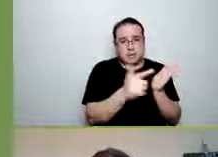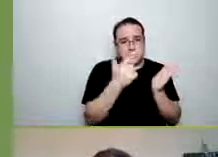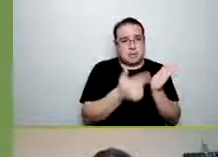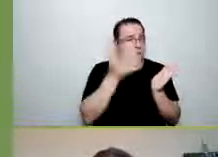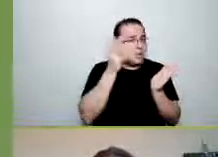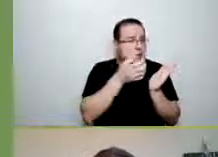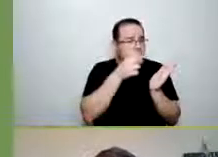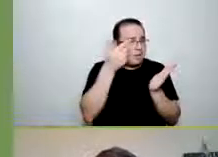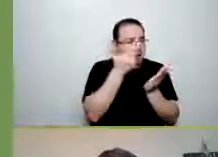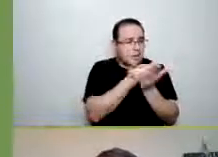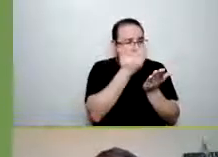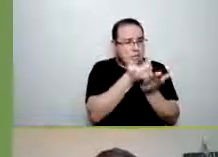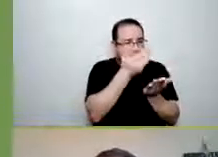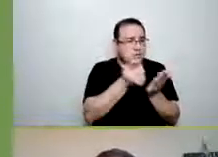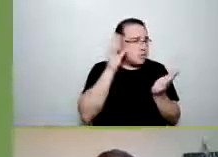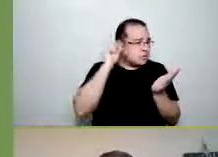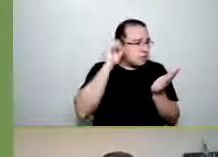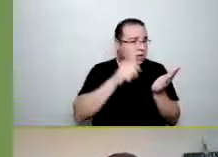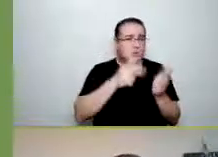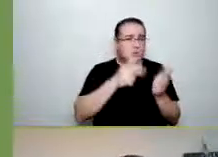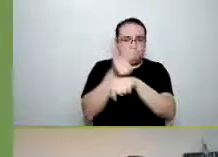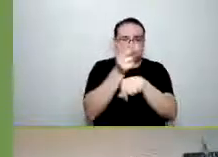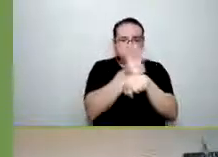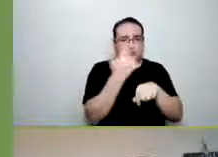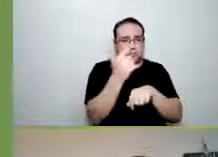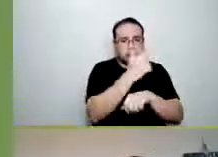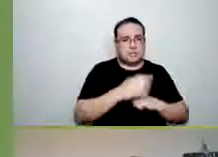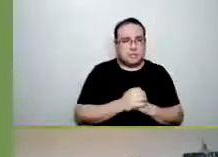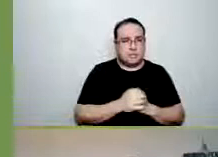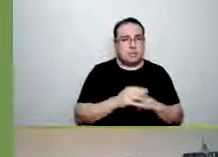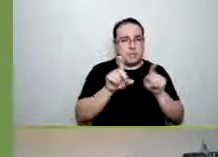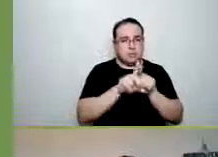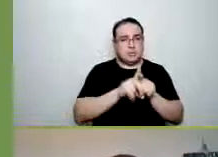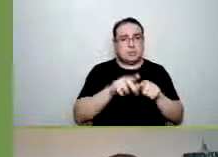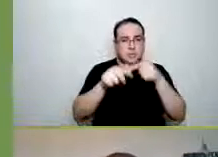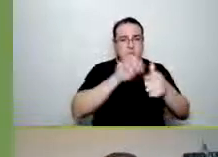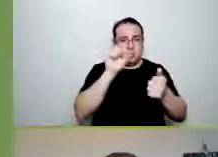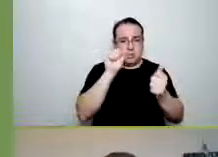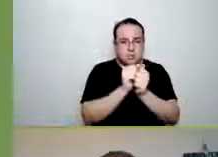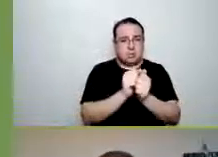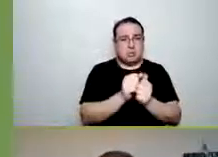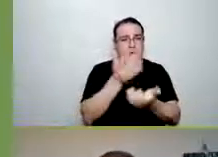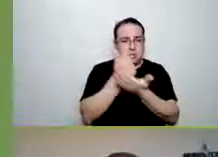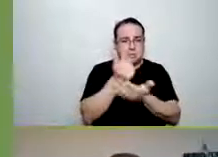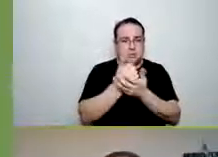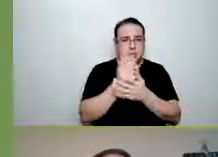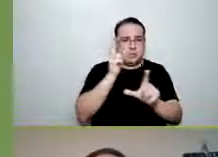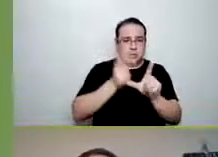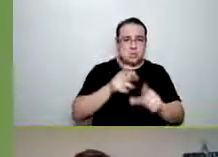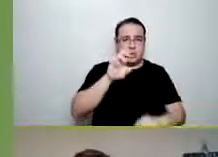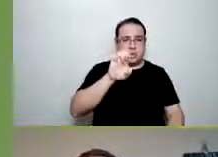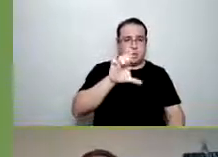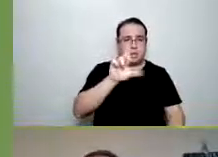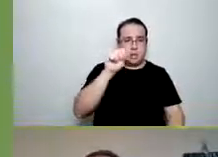de áudio e vídeo, então não precisa trabalhar com isso. E os programas que trabalham com áudio e vídeo, especialmente o Elan, de